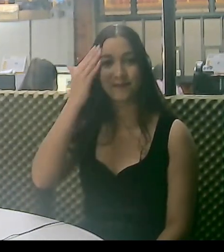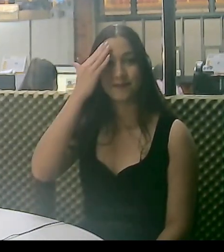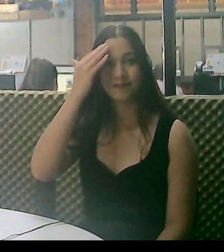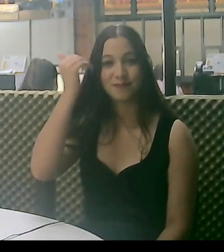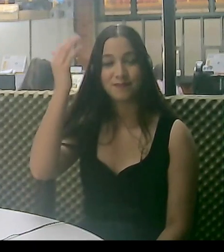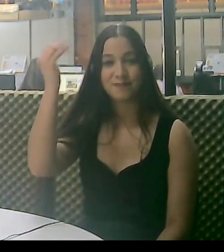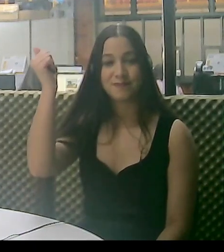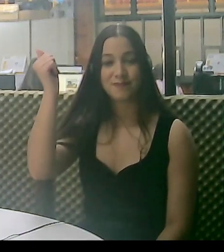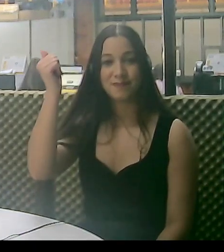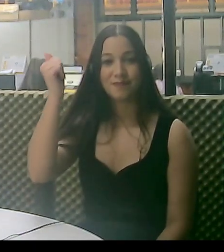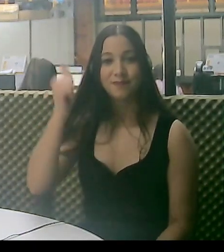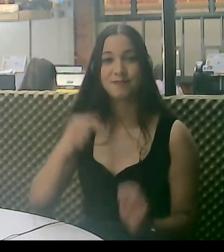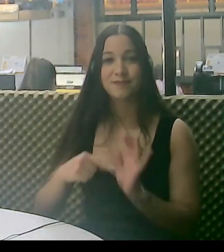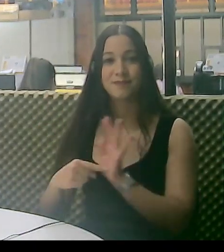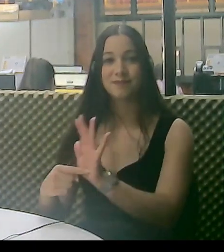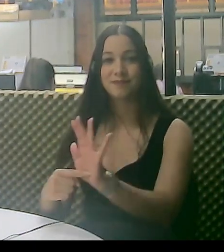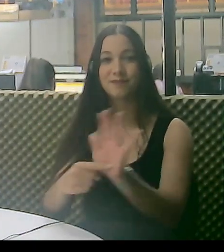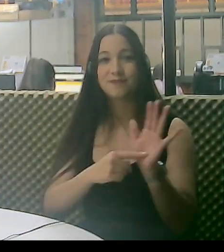Uberlândia,